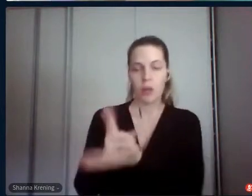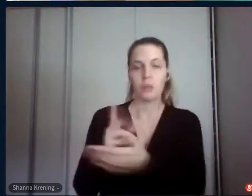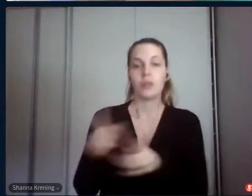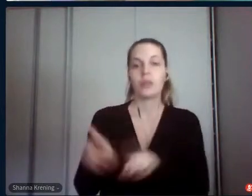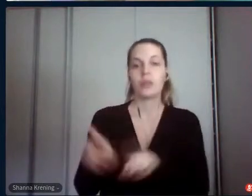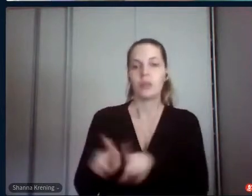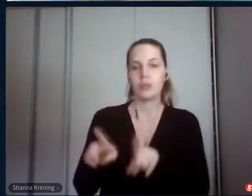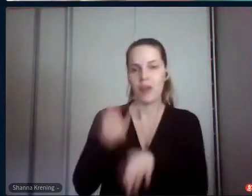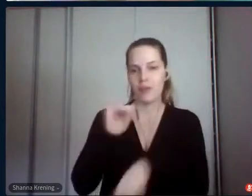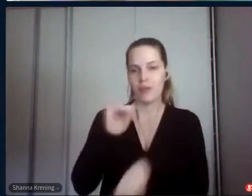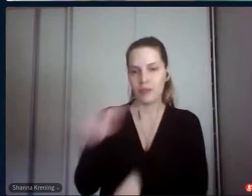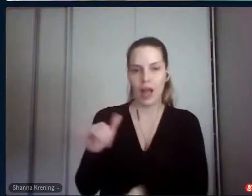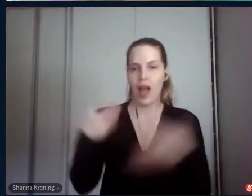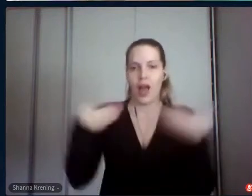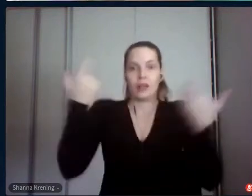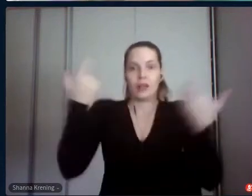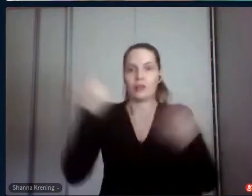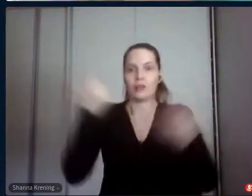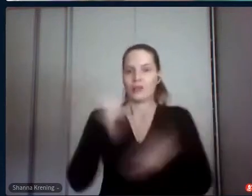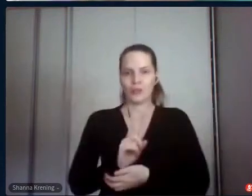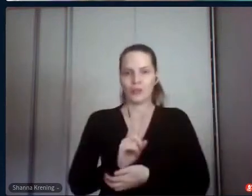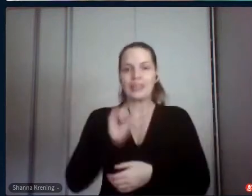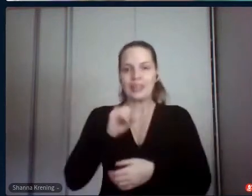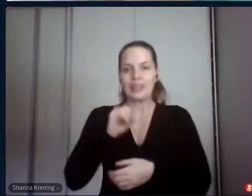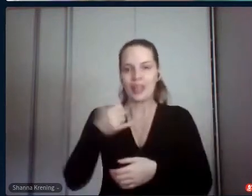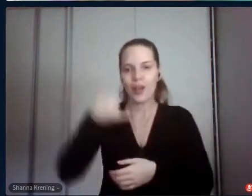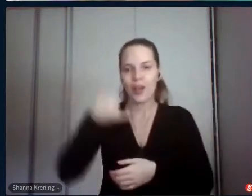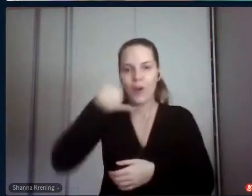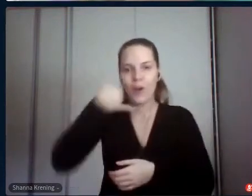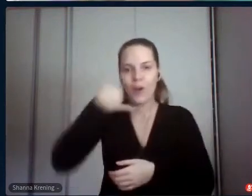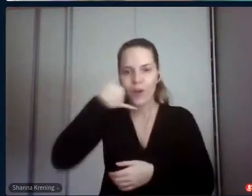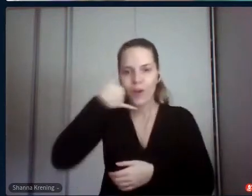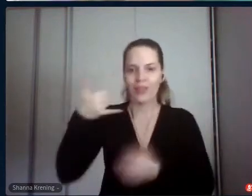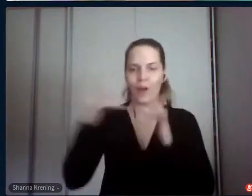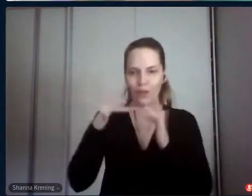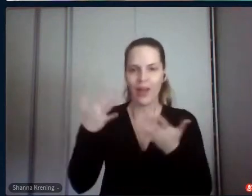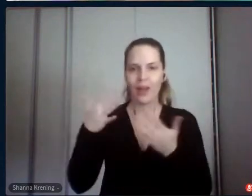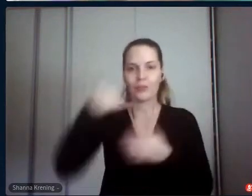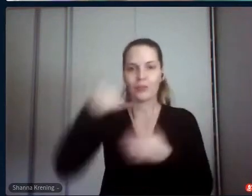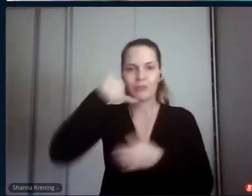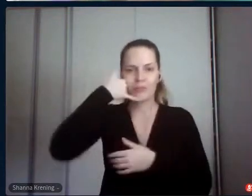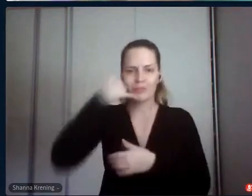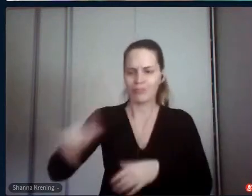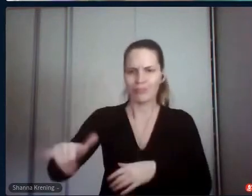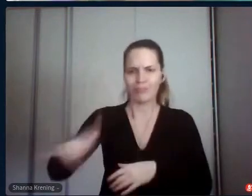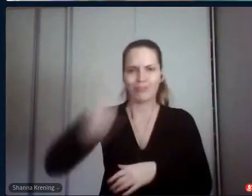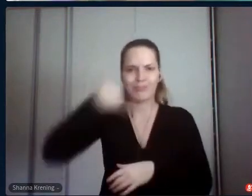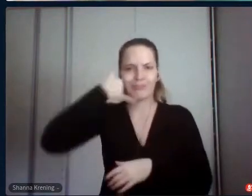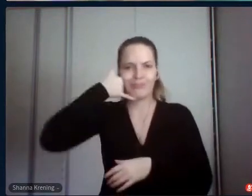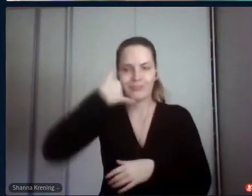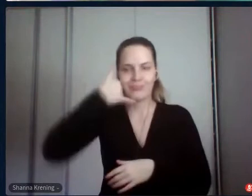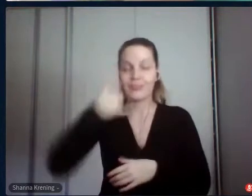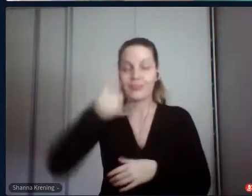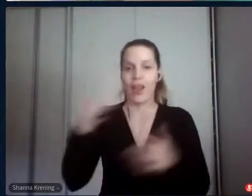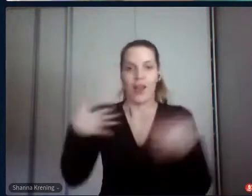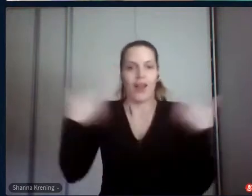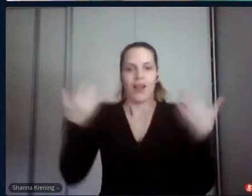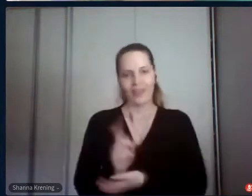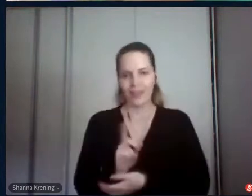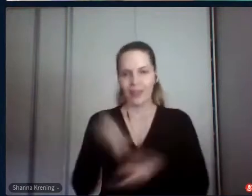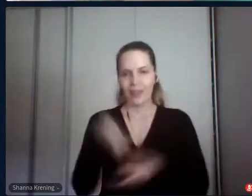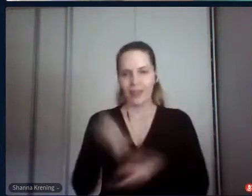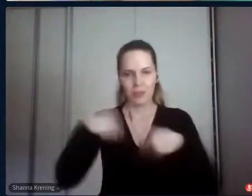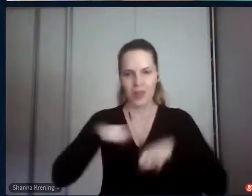nossa equipe fazendo contato, muitas vezes por WhatsApp, por telefone, mas outras vezes também